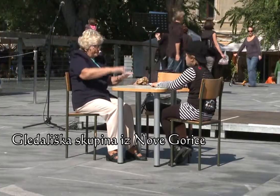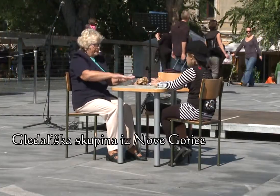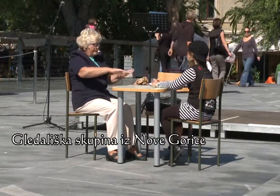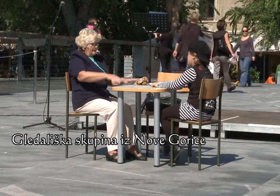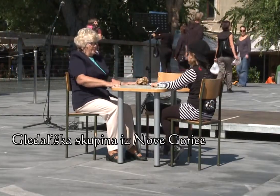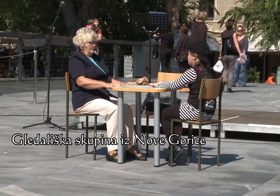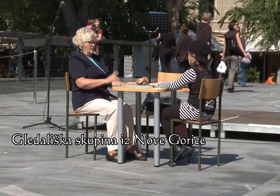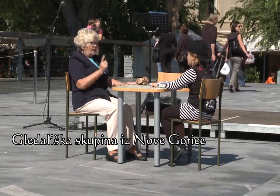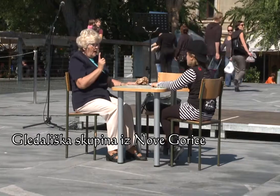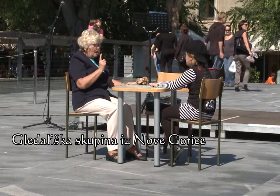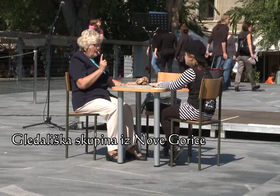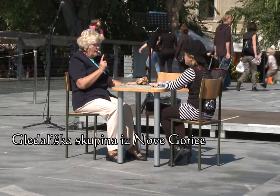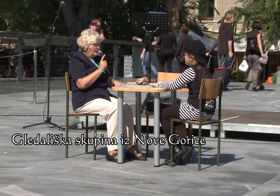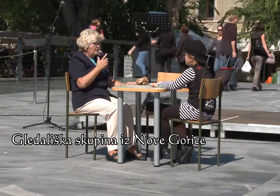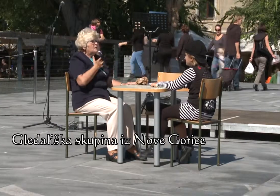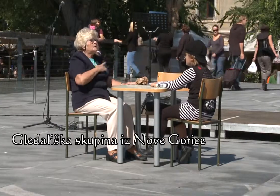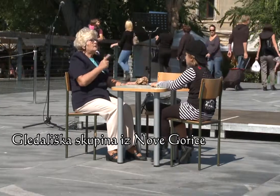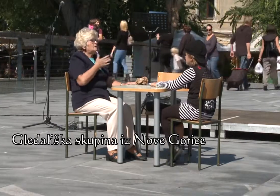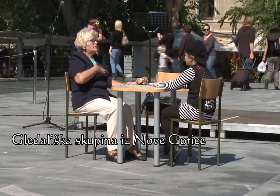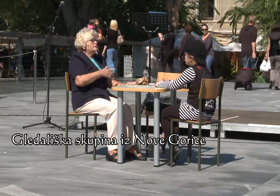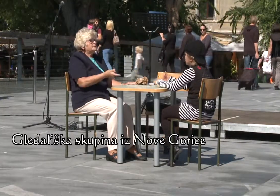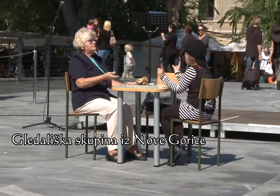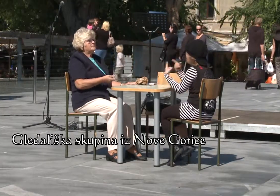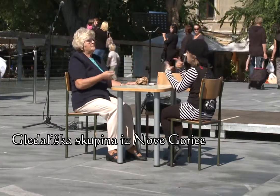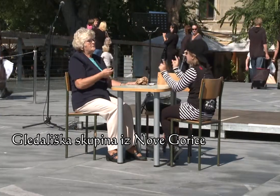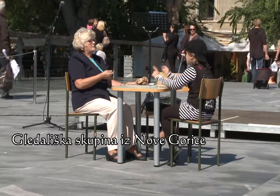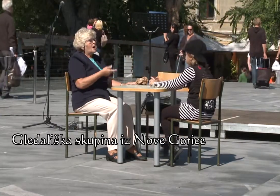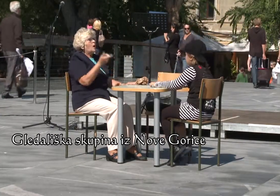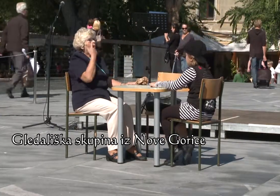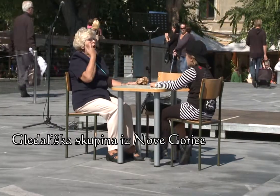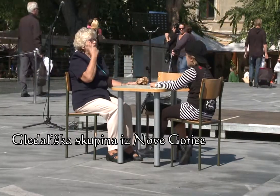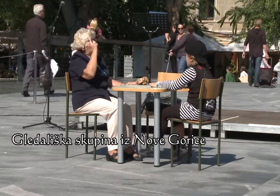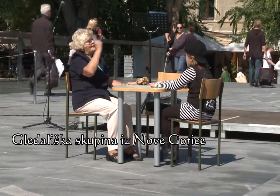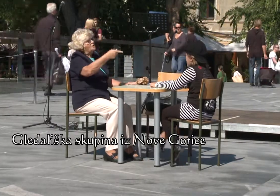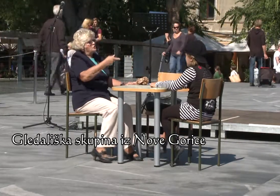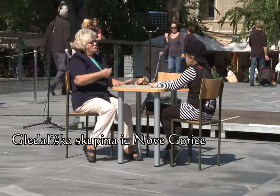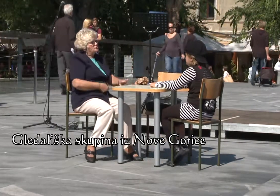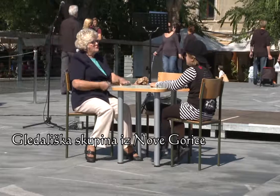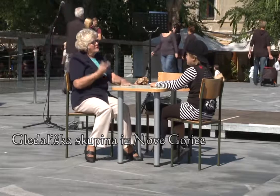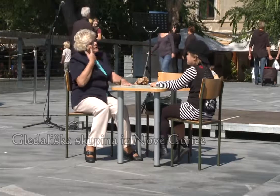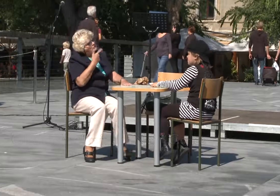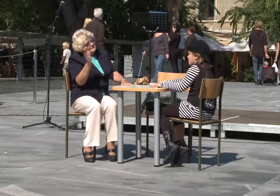Rada igrala klavir, ko boš velika? Ne? Kaj pa bi? Pela? No, pokaži, kaj